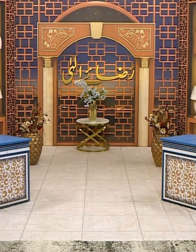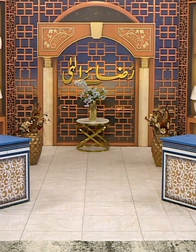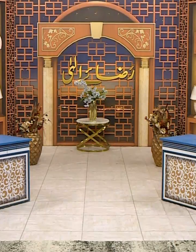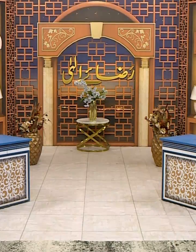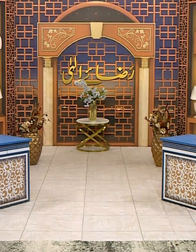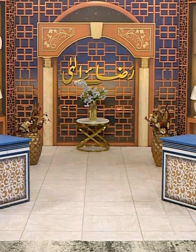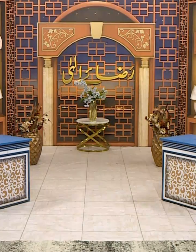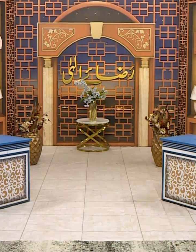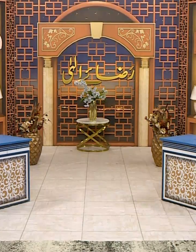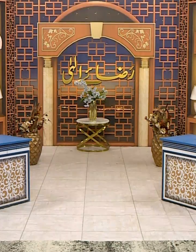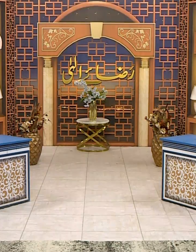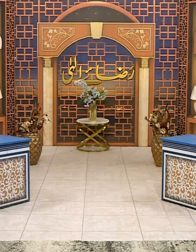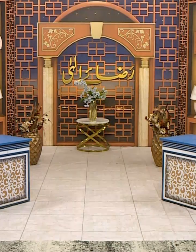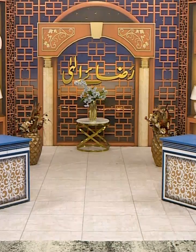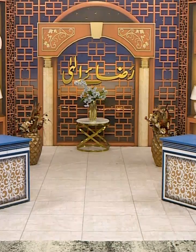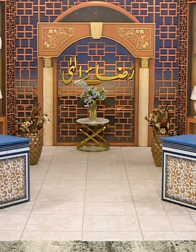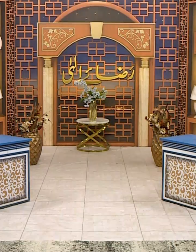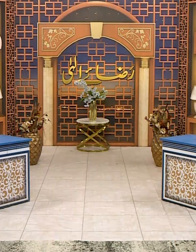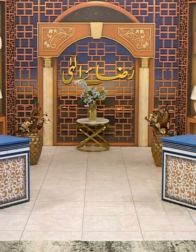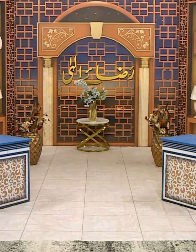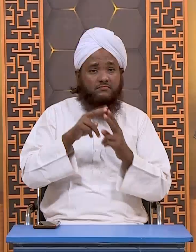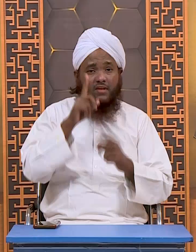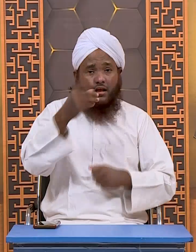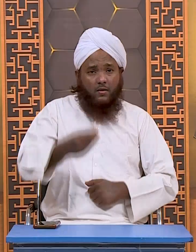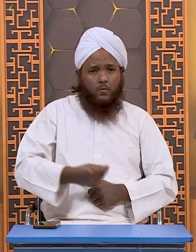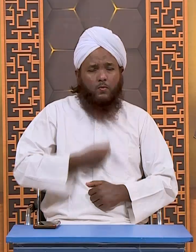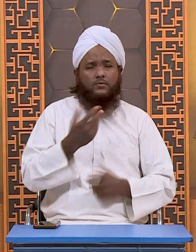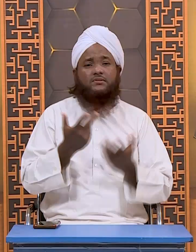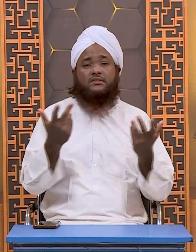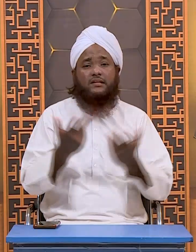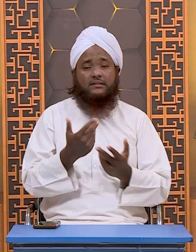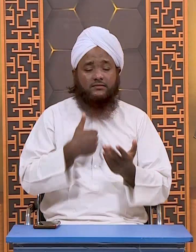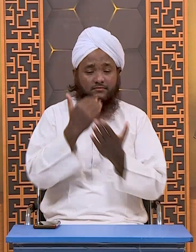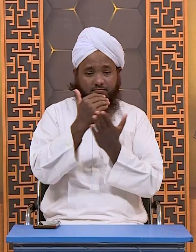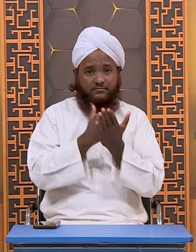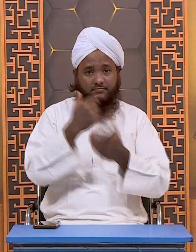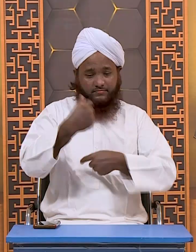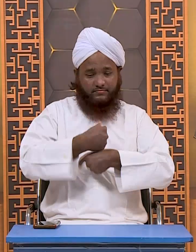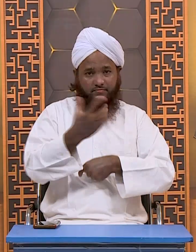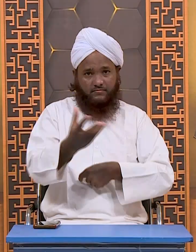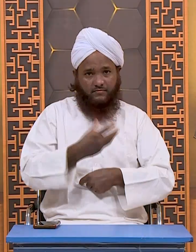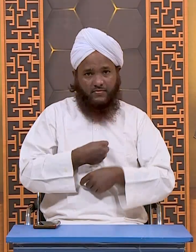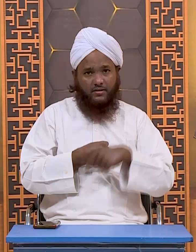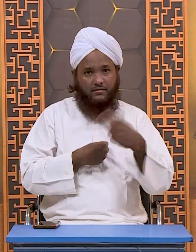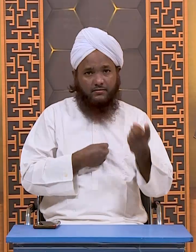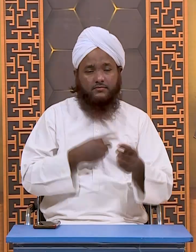पाक की बारगाह तक कैसे पहुंच जाऊं, रसाई कैसे हासिल करूं। आप रहमतुल्लाहि ताला अलैह ने बजाय इसके कि उसको कुछ जवाब दिया